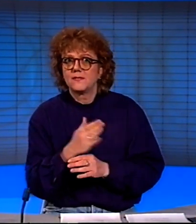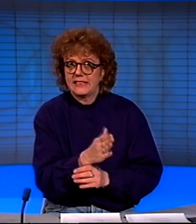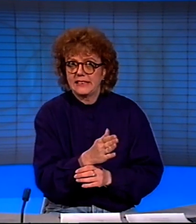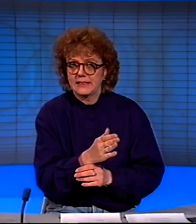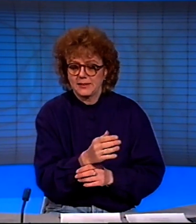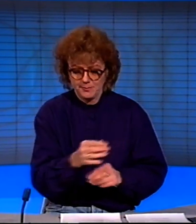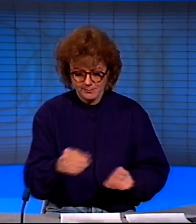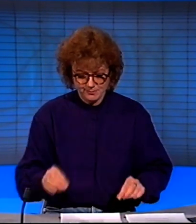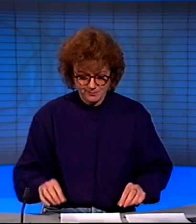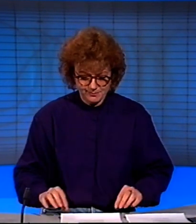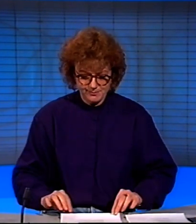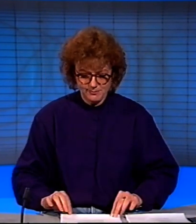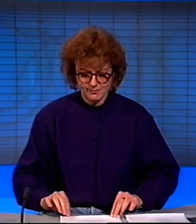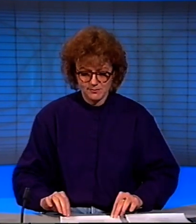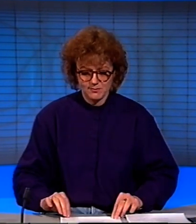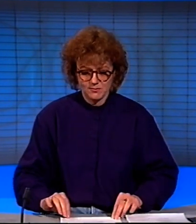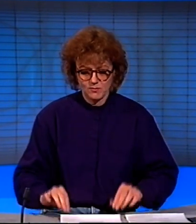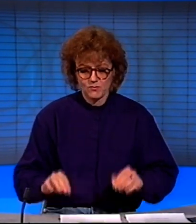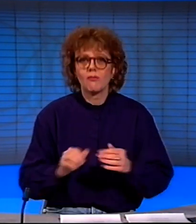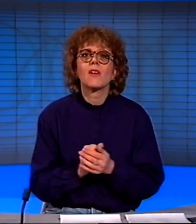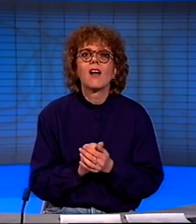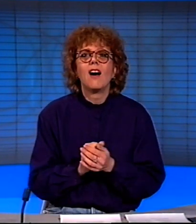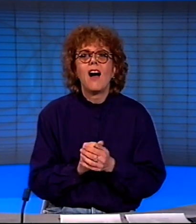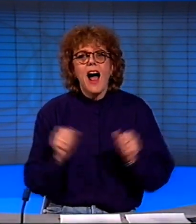fremtidsrettet end fiskeri.